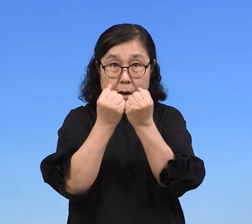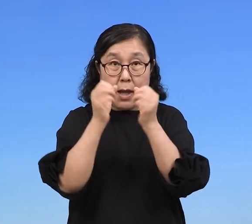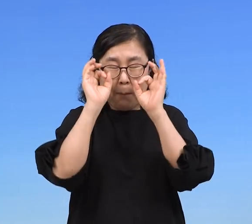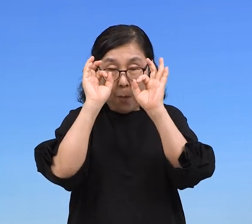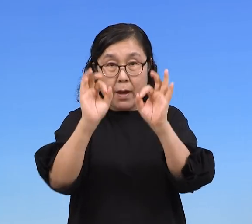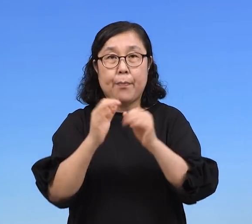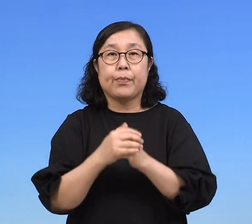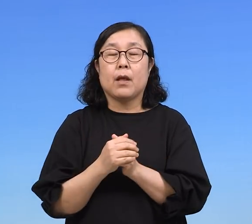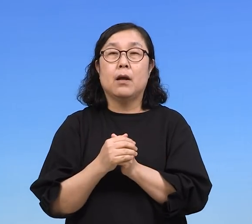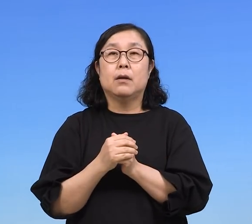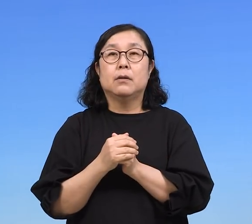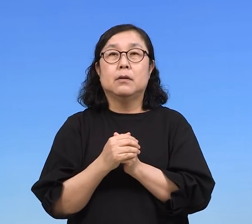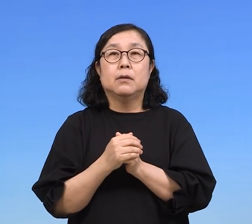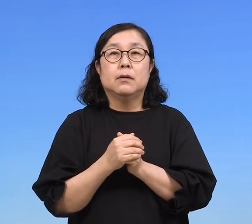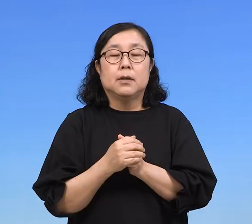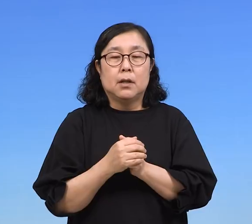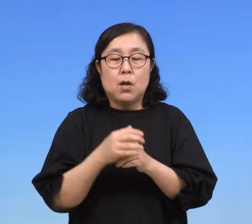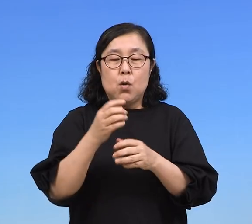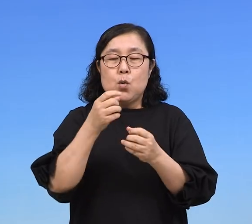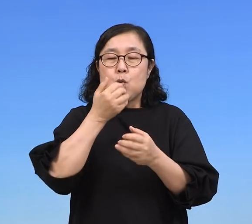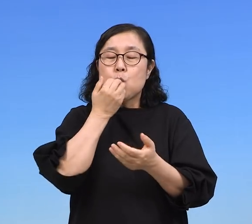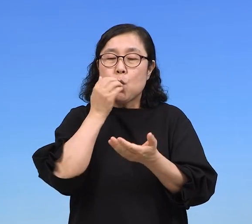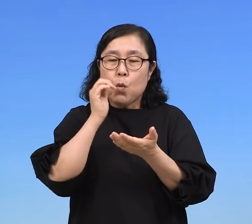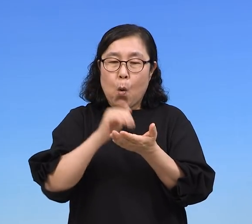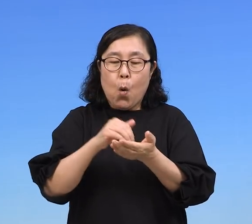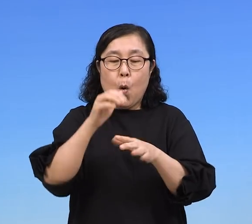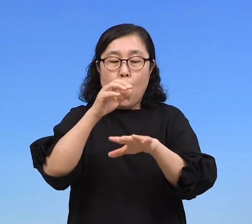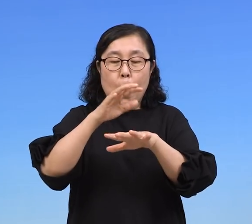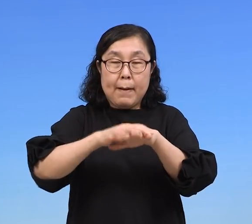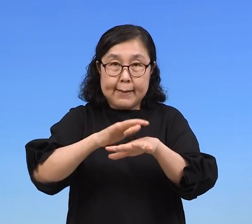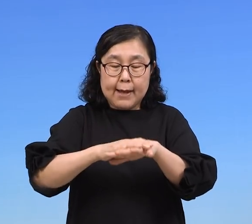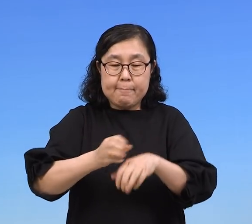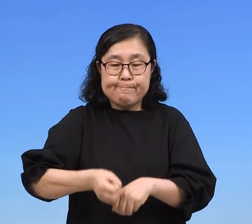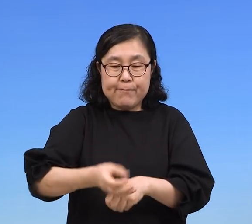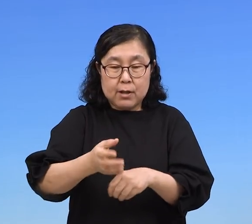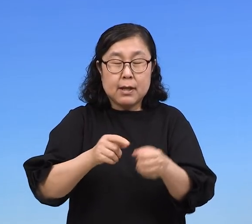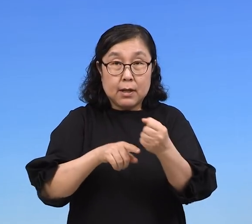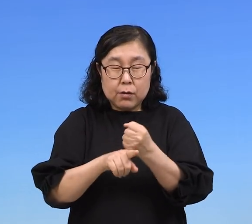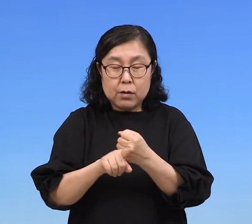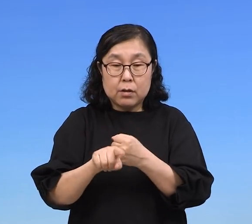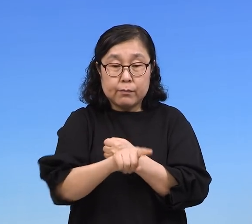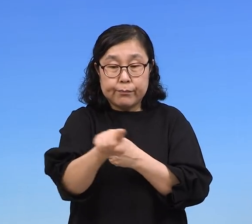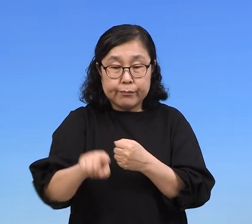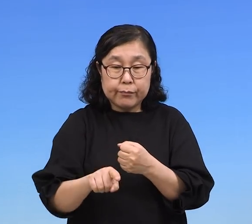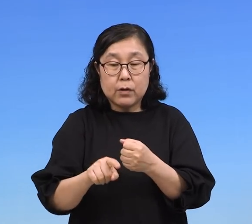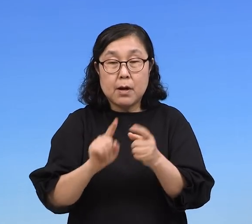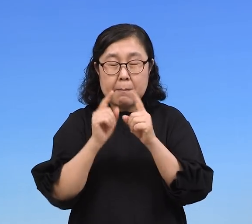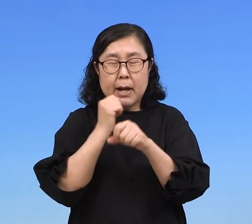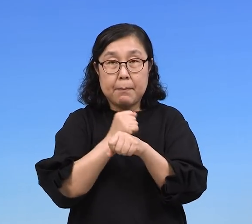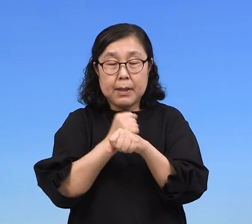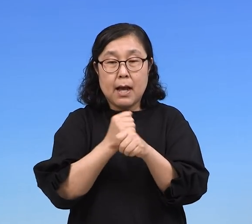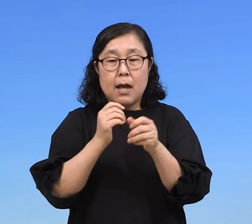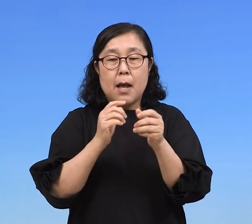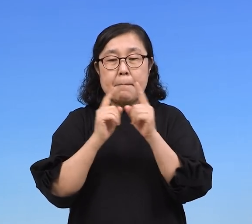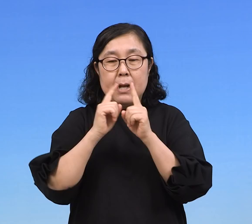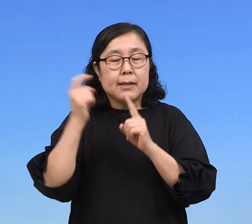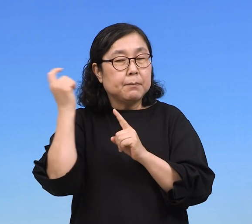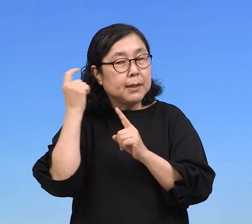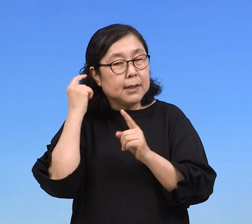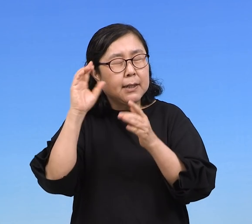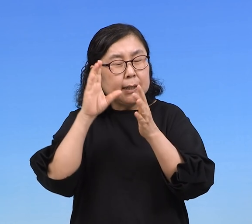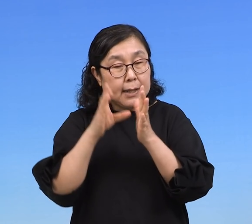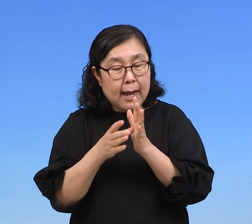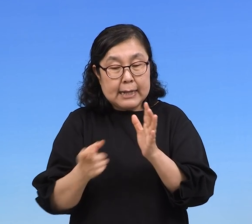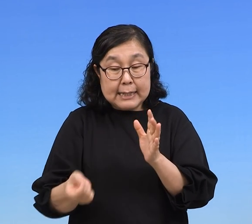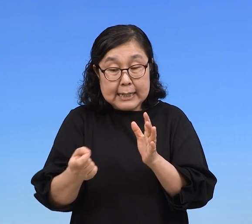들어보십시오. 16절 17절. 또 이와 같이 돌밭에 뿌려졌다는 것은 이들을 가리킴이니 곧 말씀을